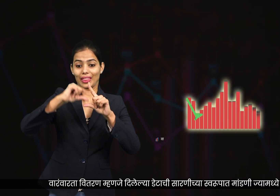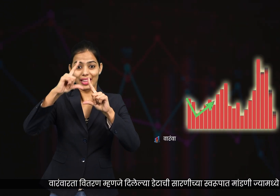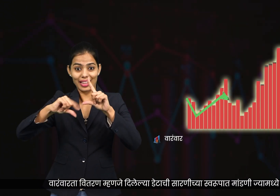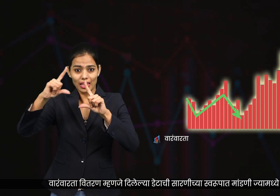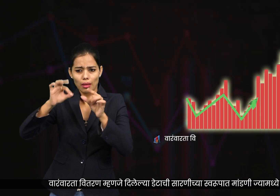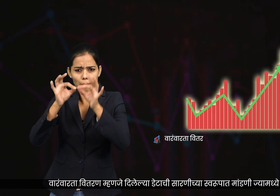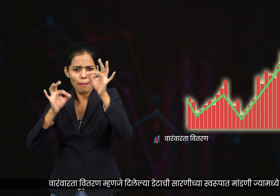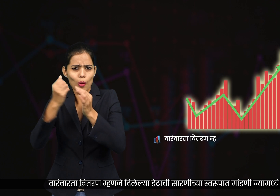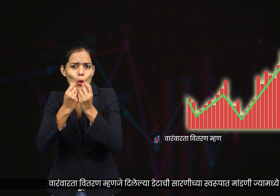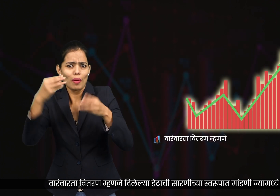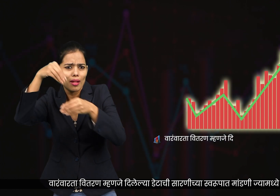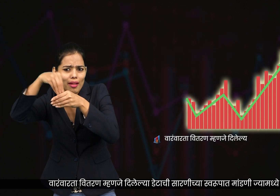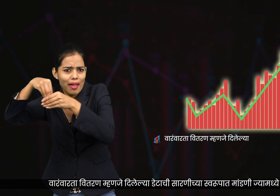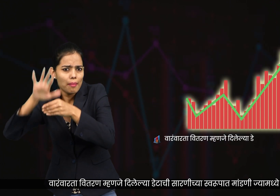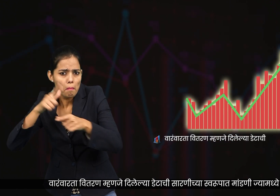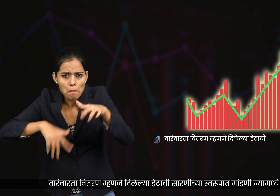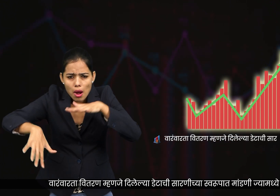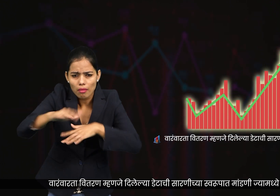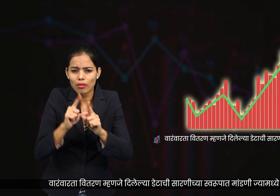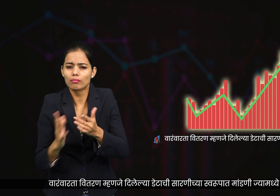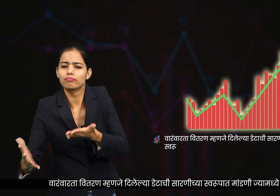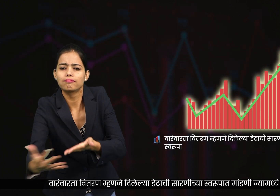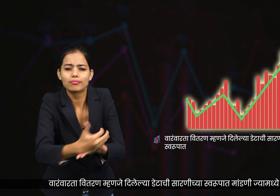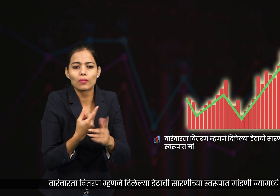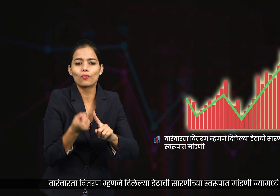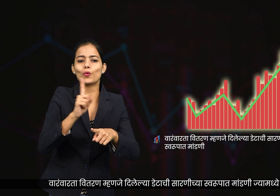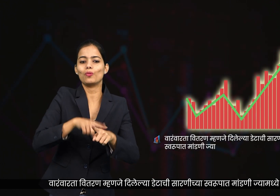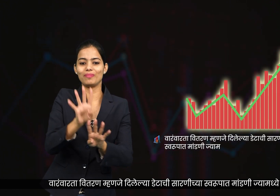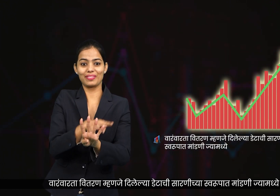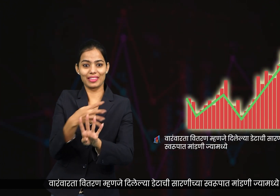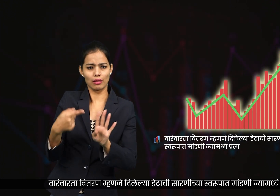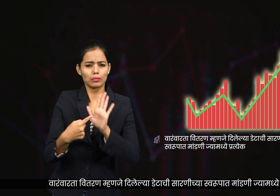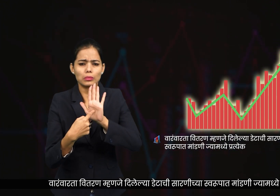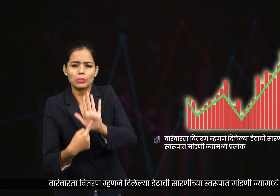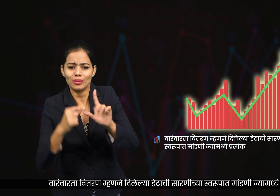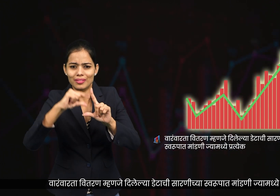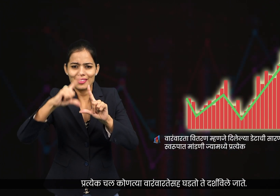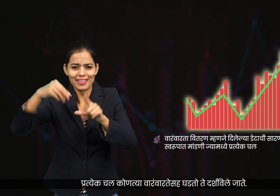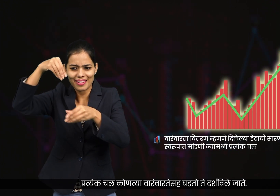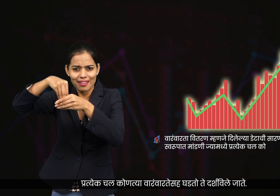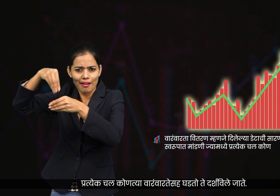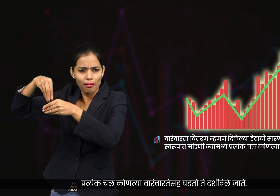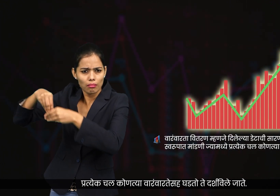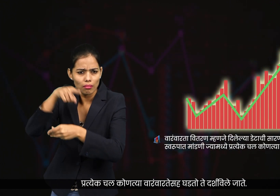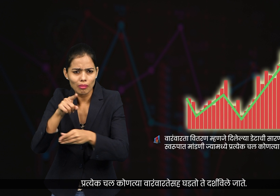वारंवारता वितरण म्हणजे दिलेल्या डेटाची सारणीच्या स्वरूपात मांडणी, ज्यामध्ये प्रत्येक चल